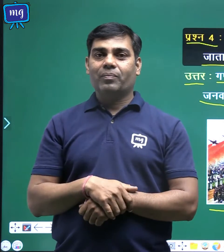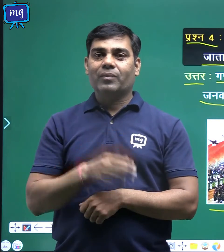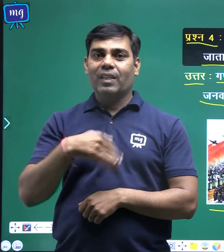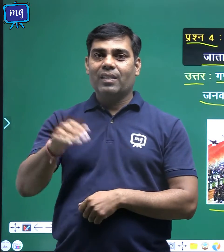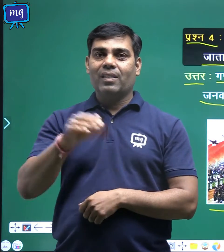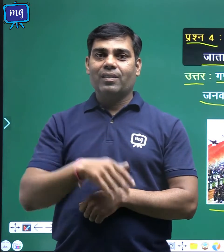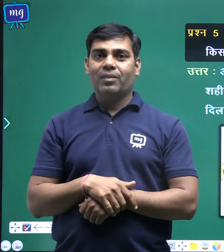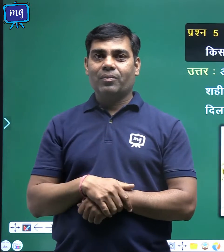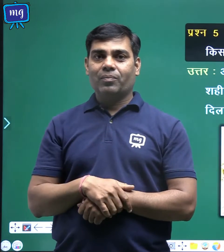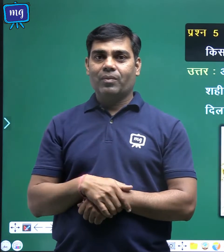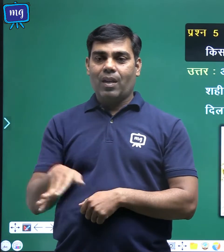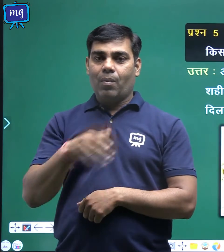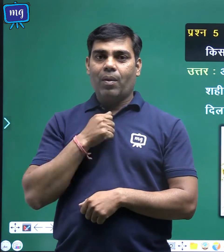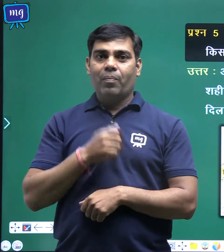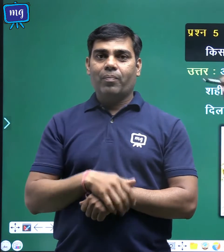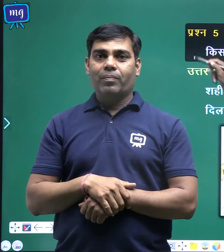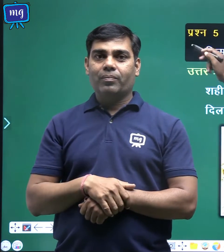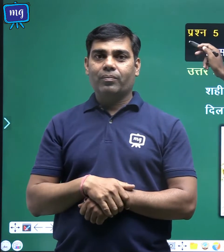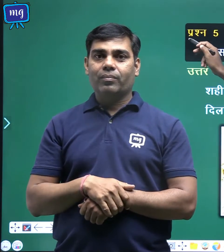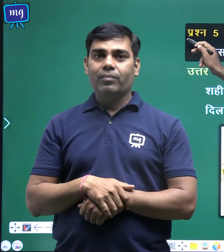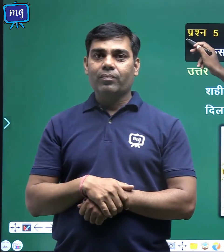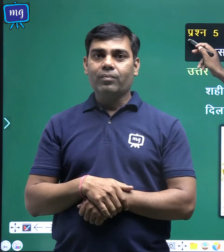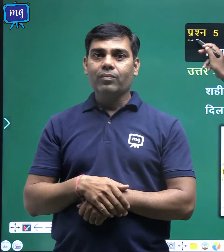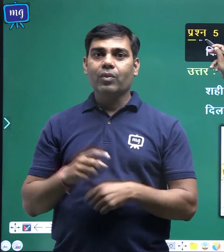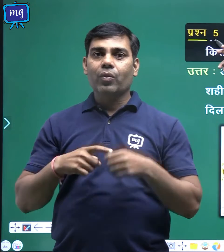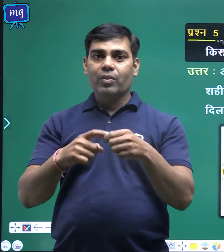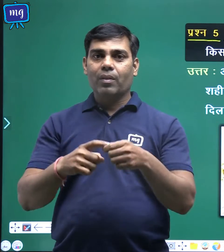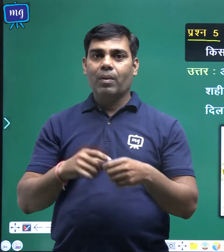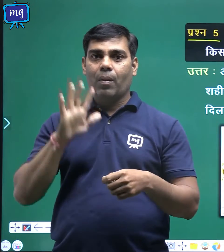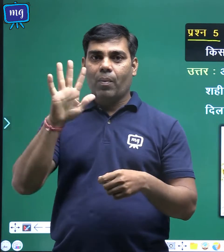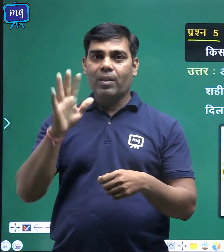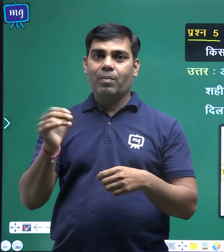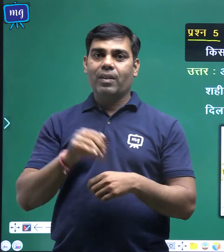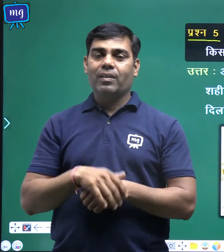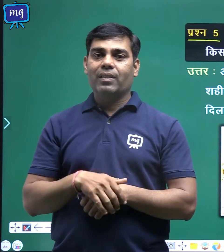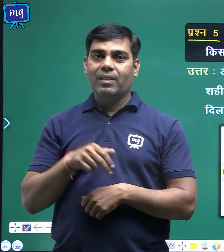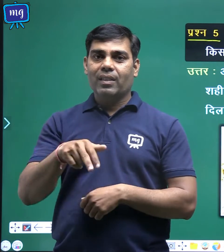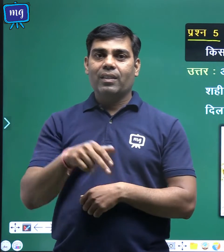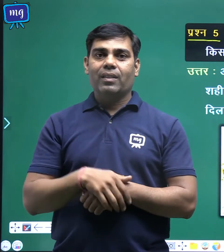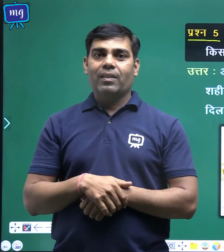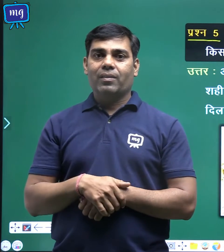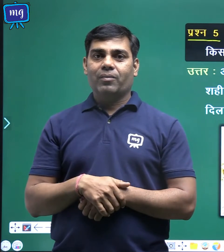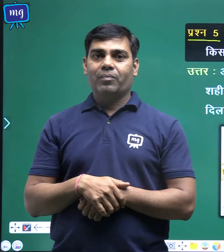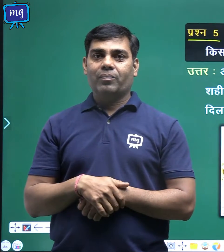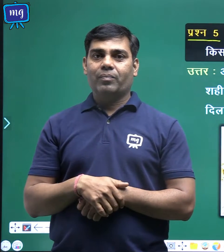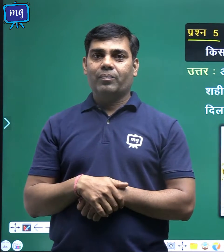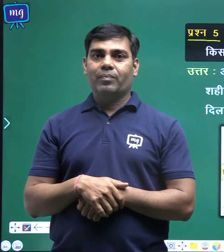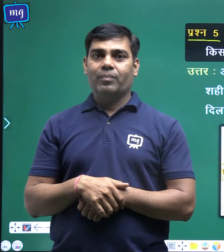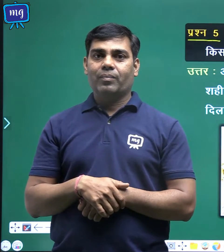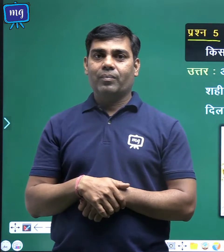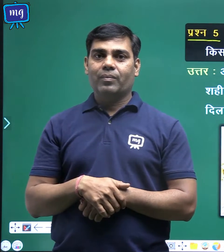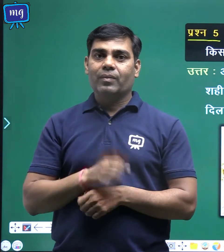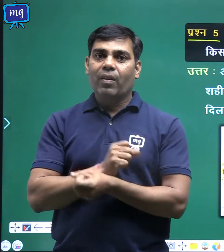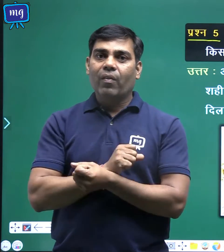आगे चलें। अब हम प्रश्न नंबर 5 पर चलते हैं। आज़ादी